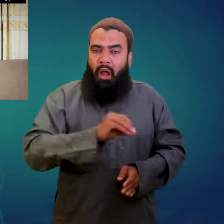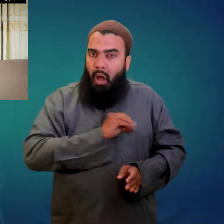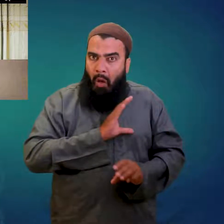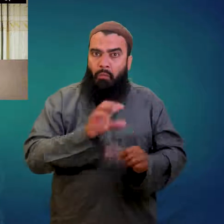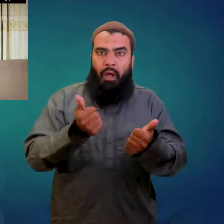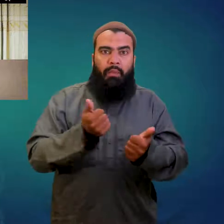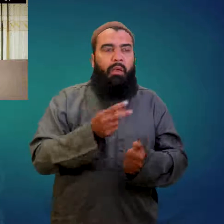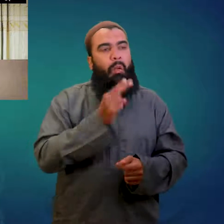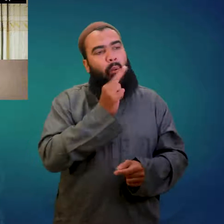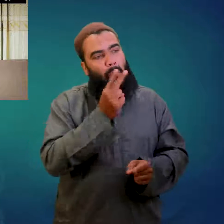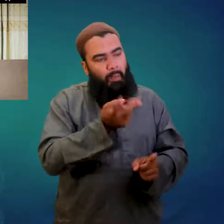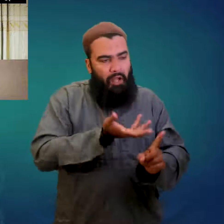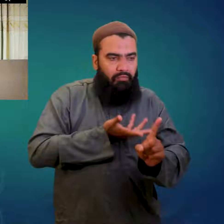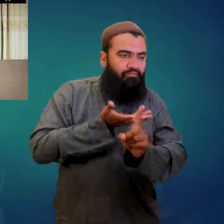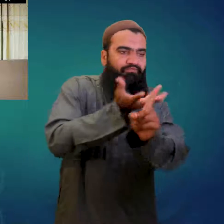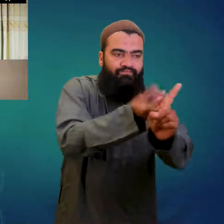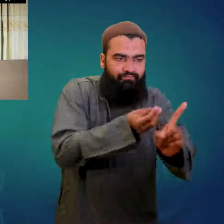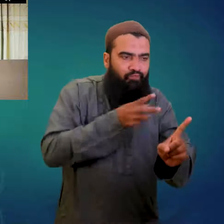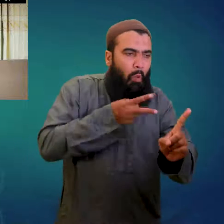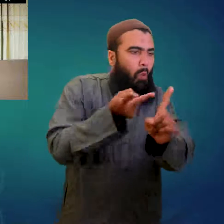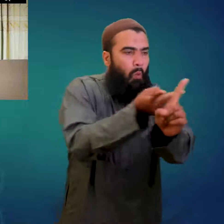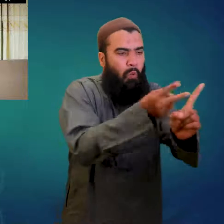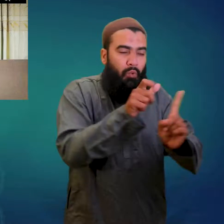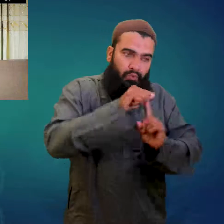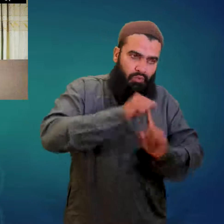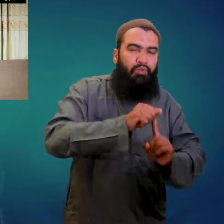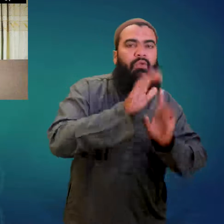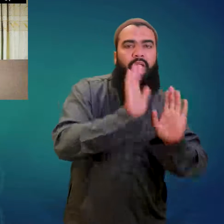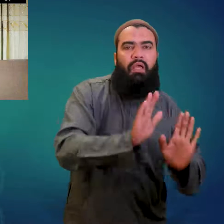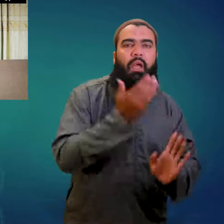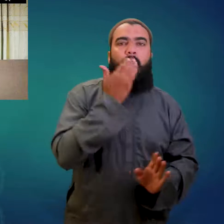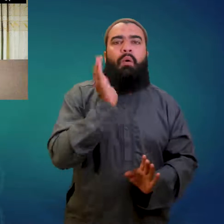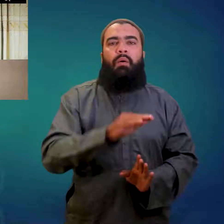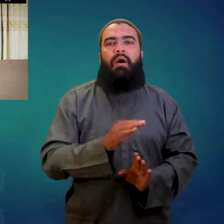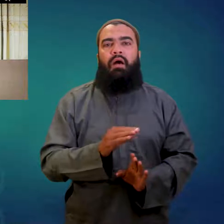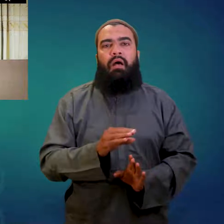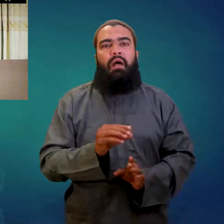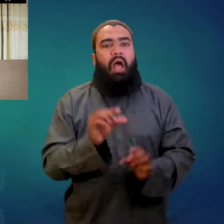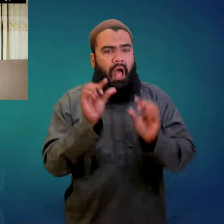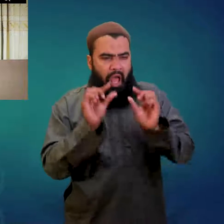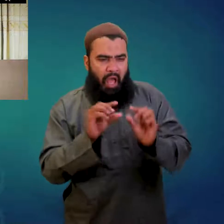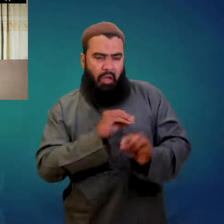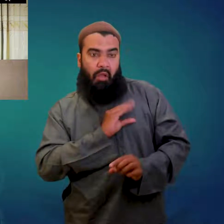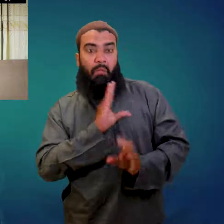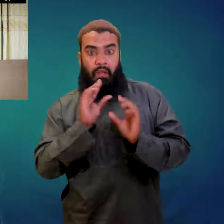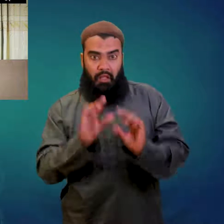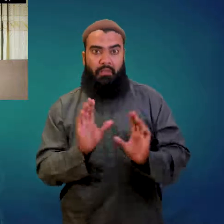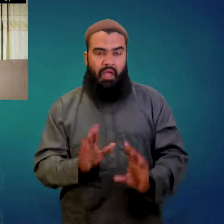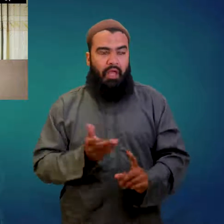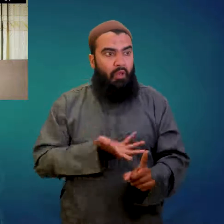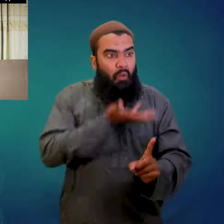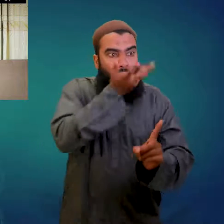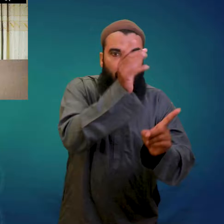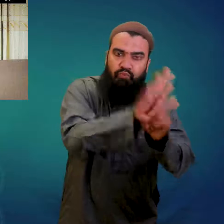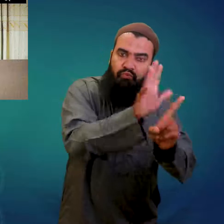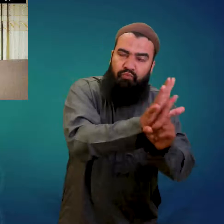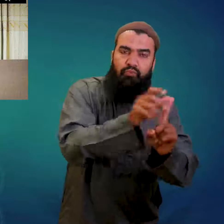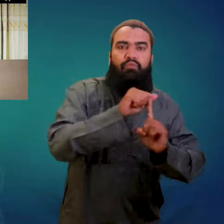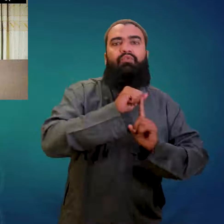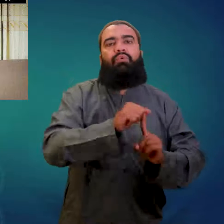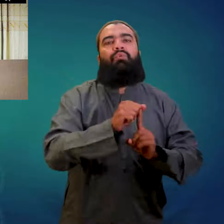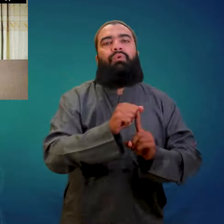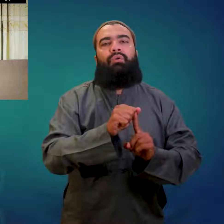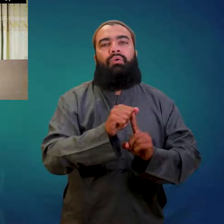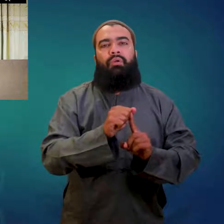عمل ہو جائے، تو فرمایا واعظ و نصیحت کرنے والوں کے لیے یہ بات ہے کہ بہت سی چیزوں پر ان کا عمل نہیں ہوتا،